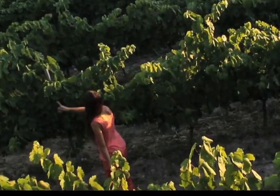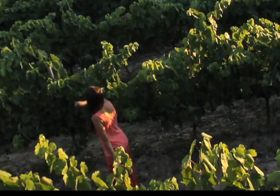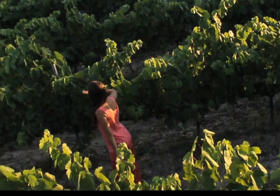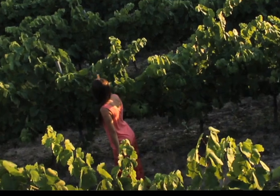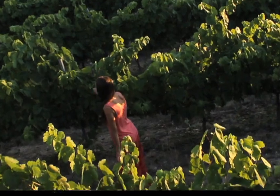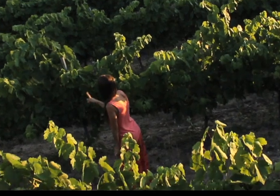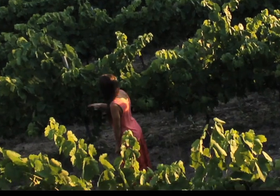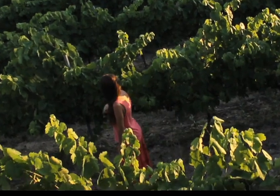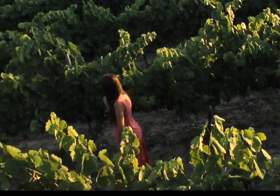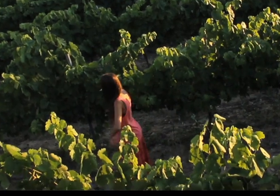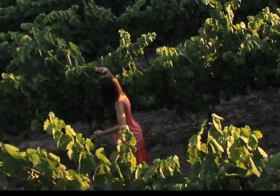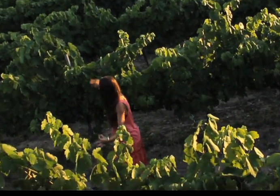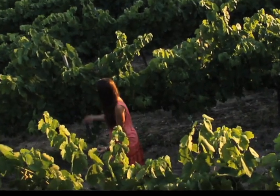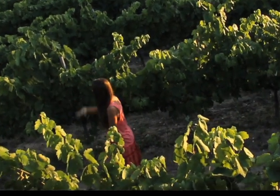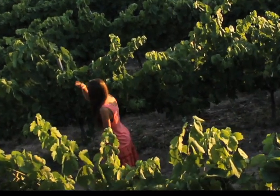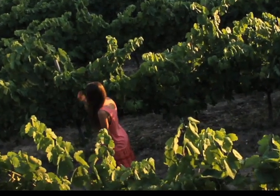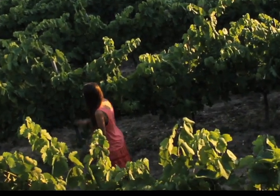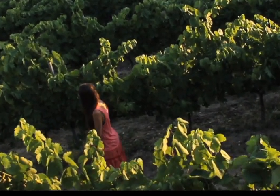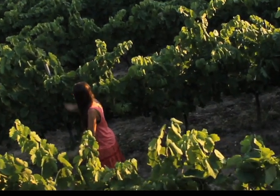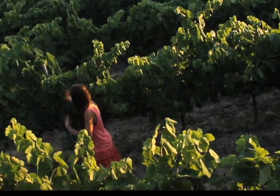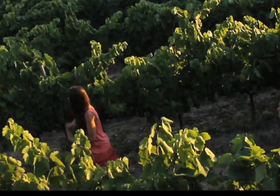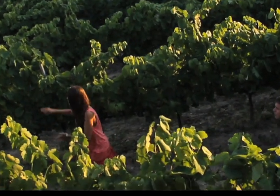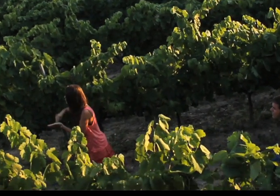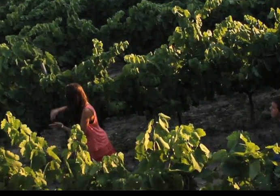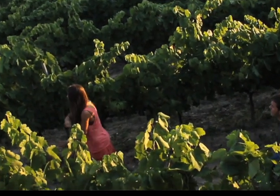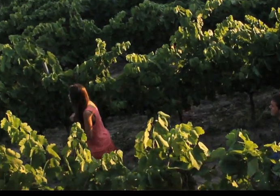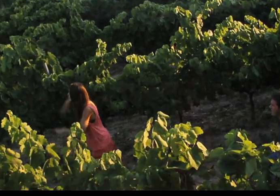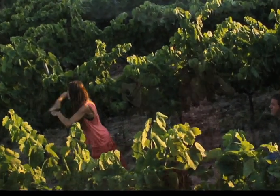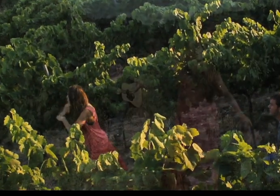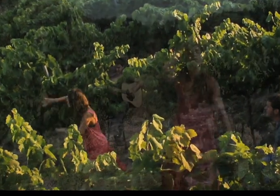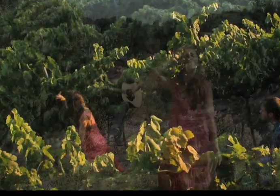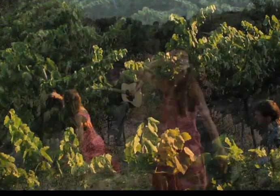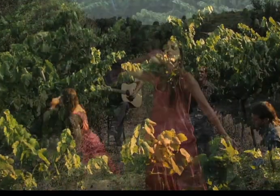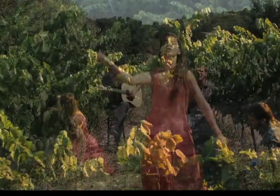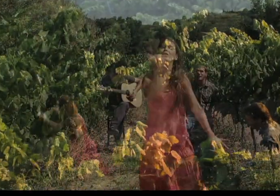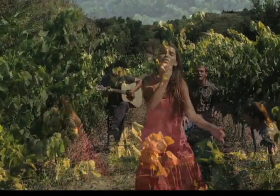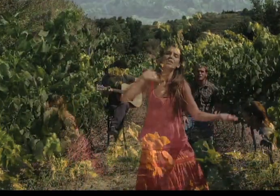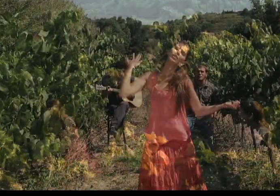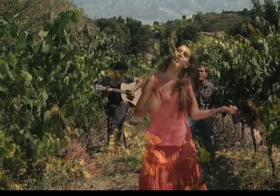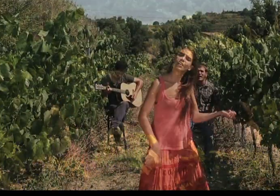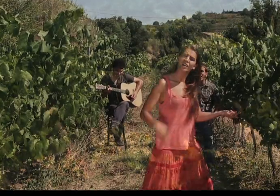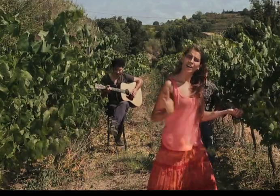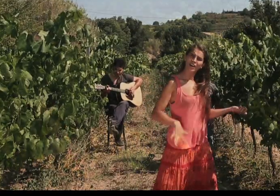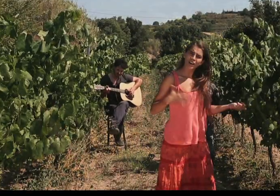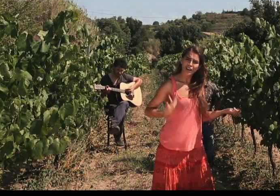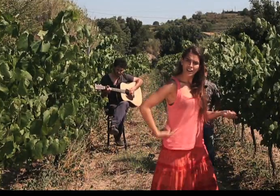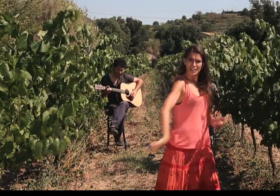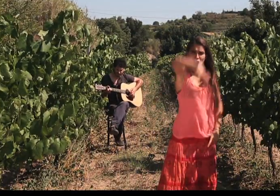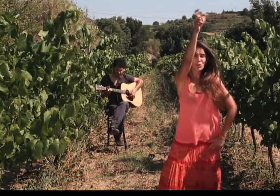No és una promesa, em regeix la veritat, absolc el retard per si he de